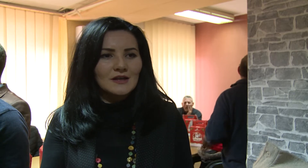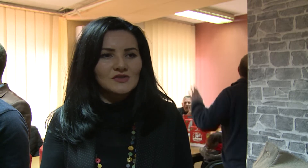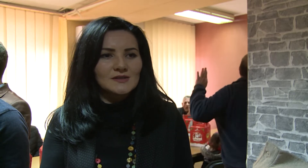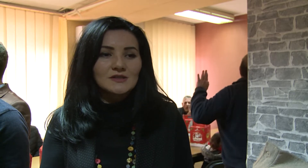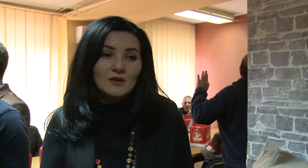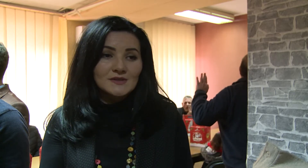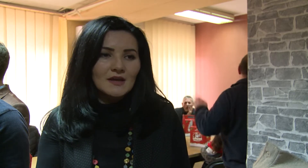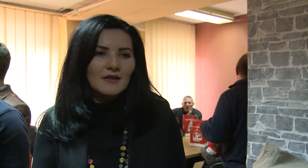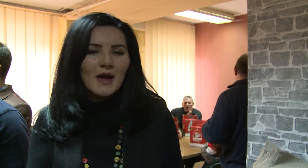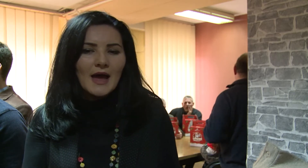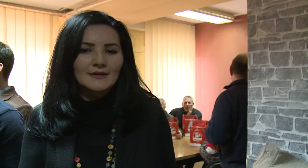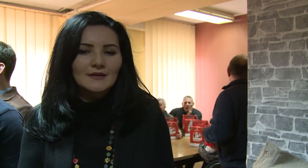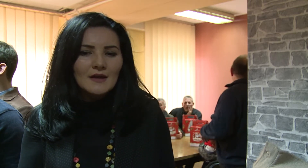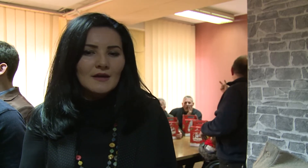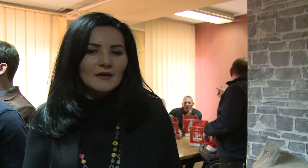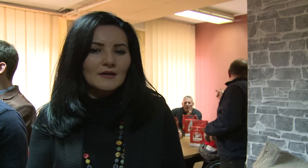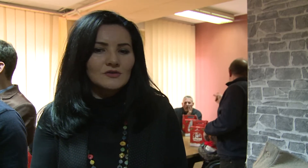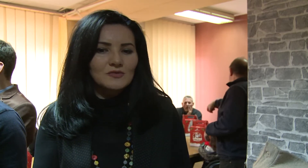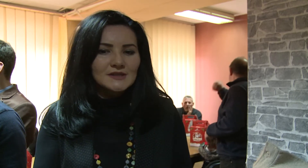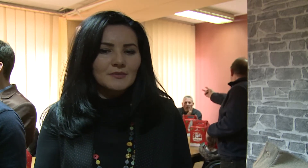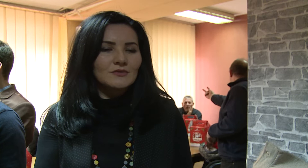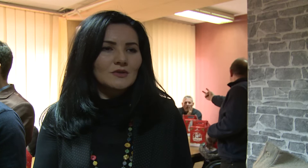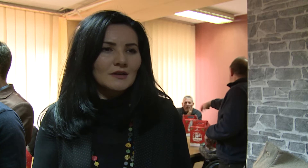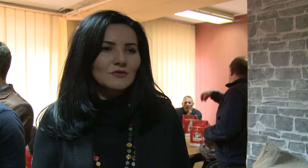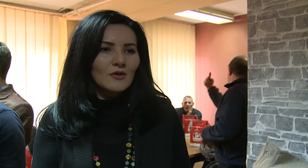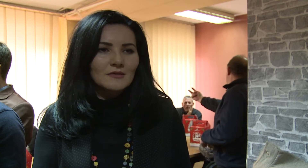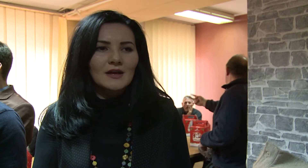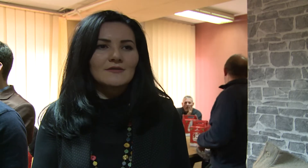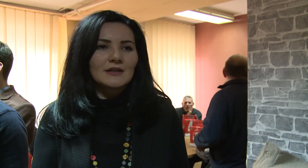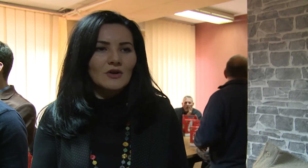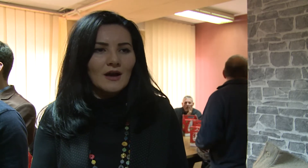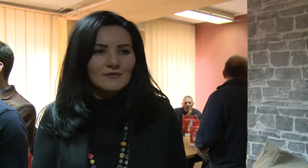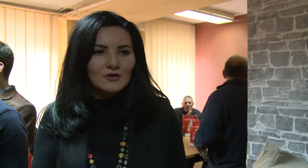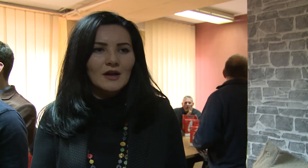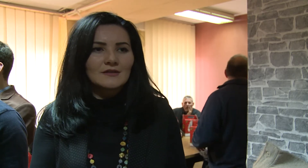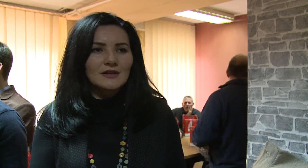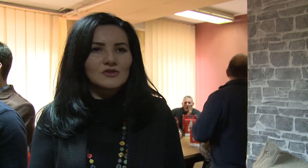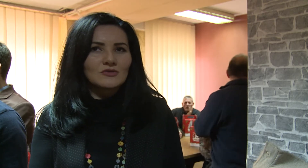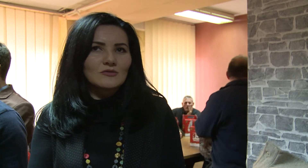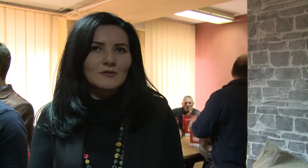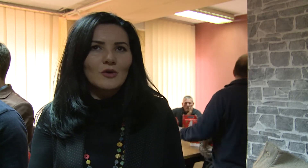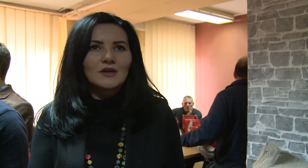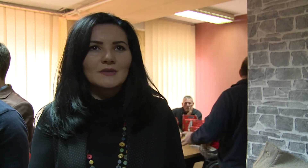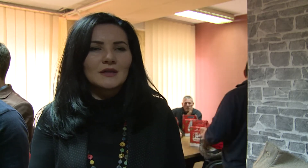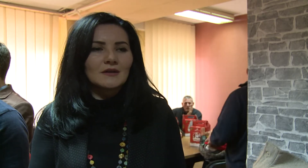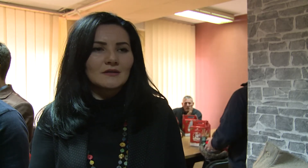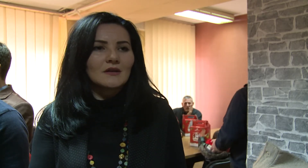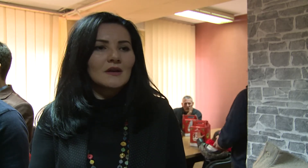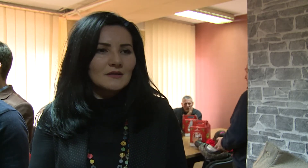të tjera, si që kam cekë edhe më herët. Shumica prej tyre nuk varen nga niveli lokal, varen nga niveli qendror, mirë po